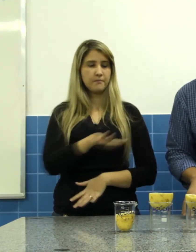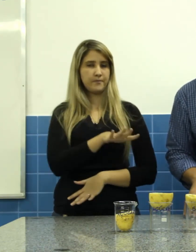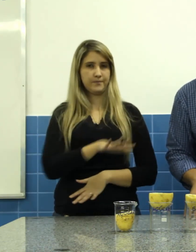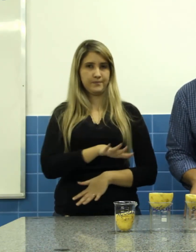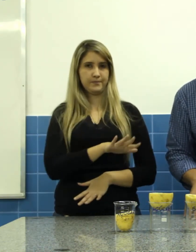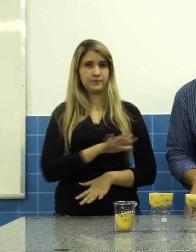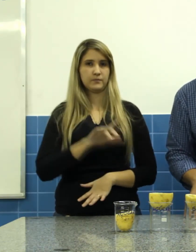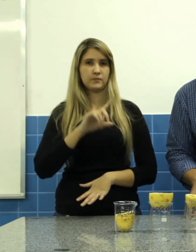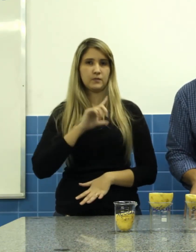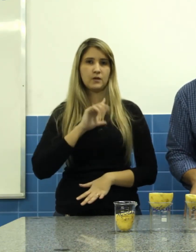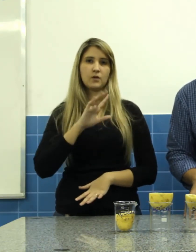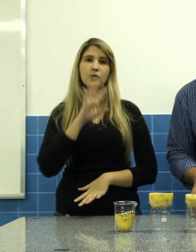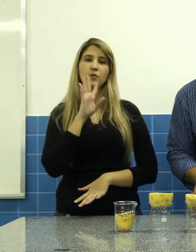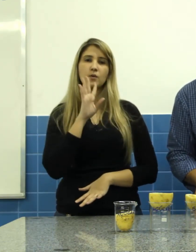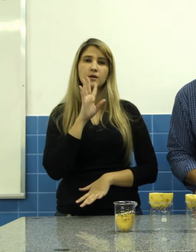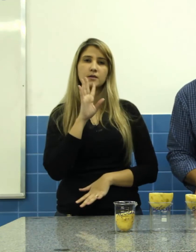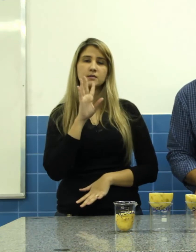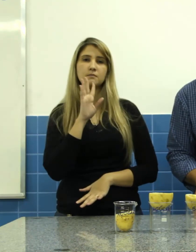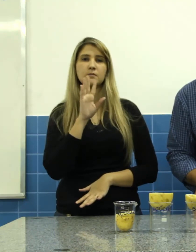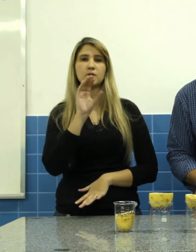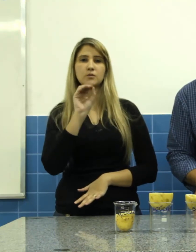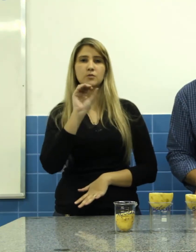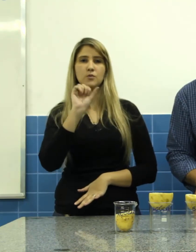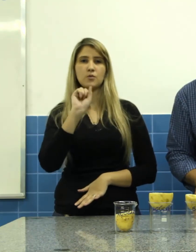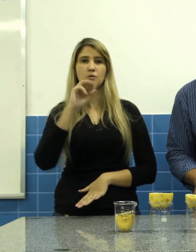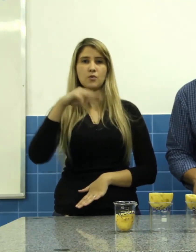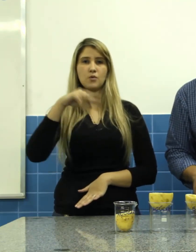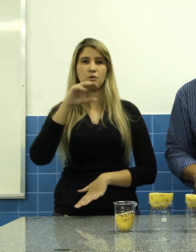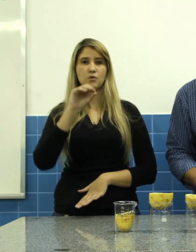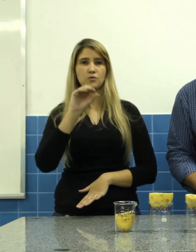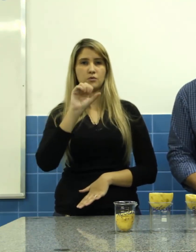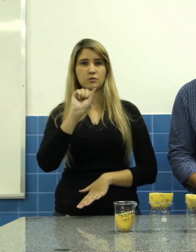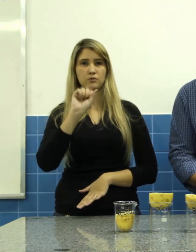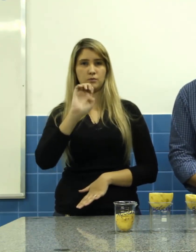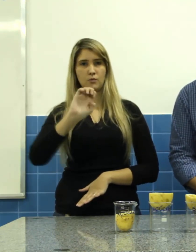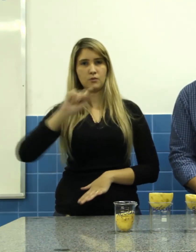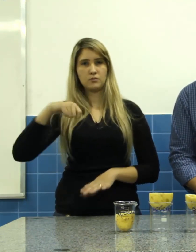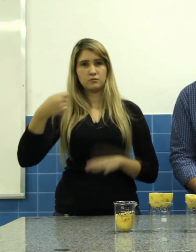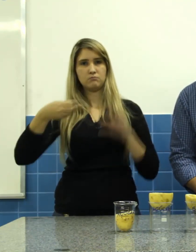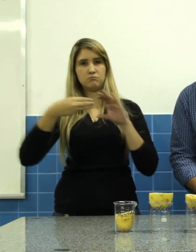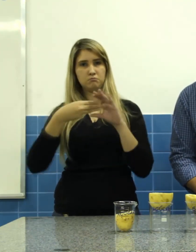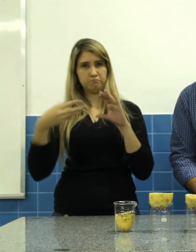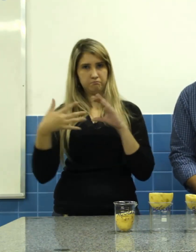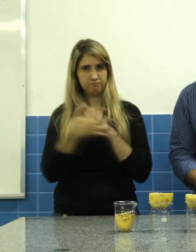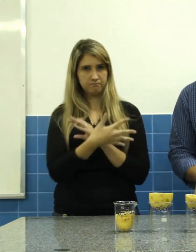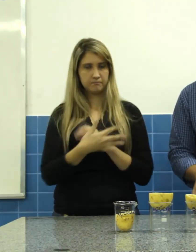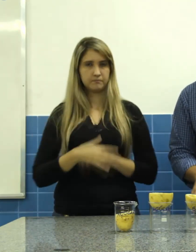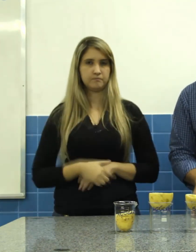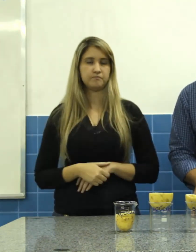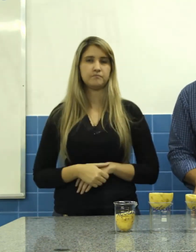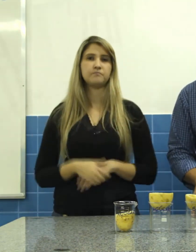fenômeno conhecido como osmose. Situação prática.